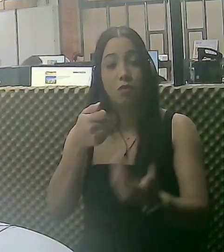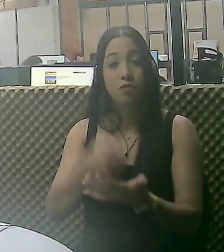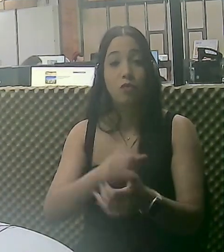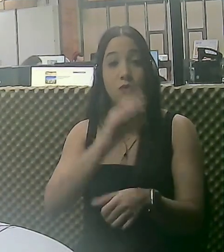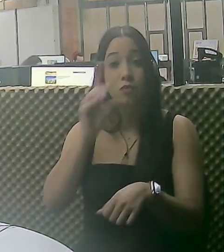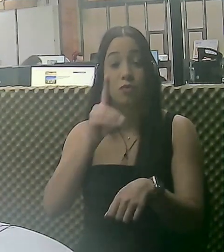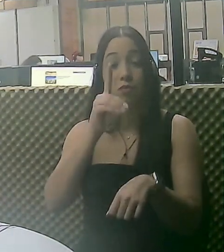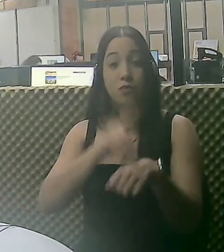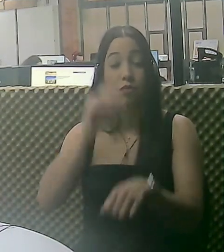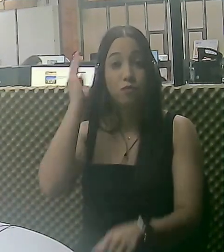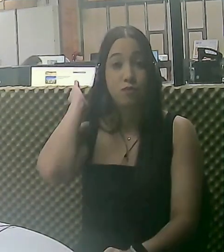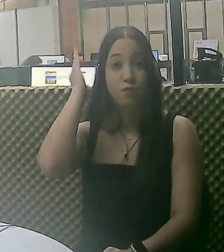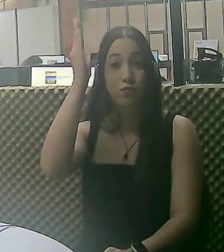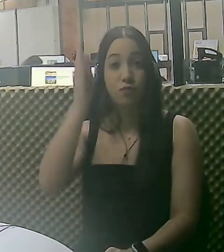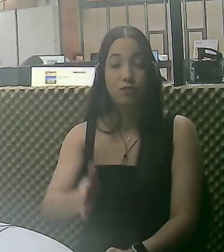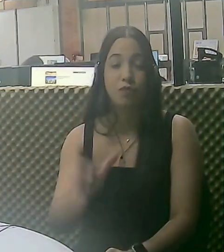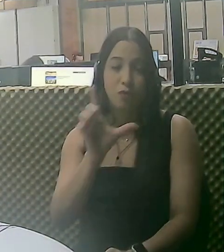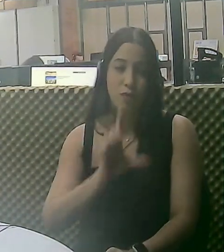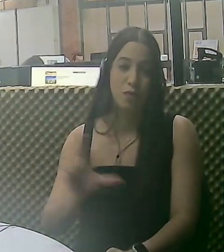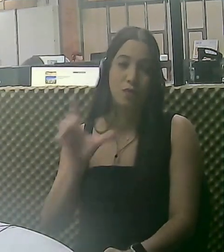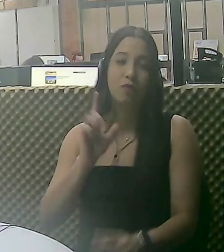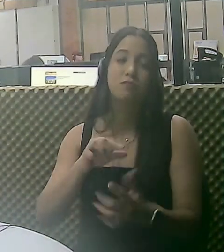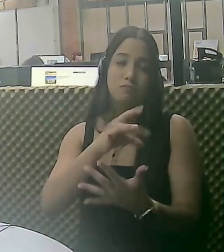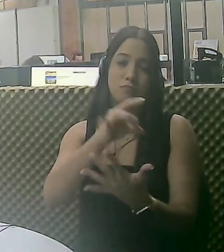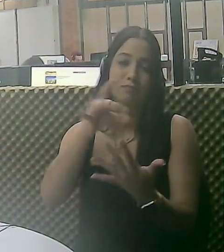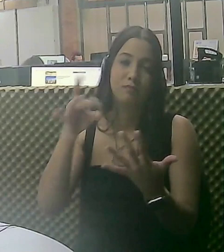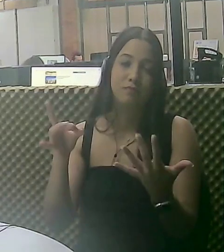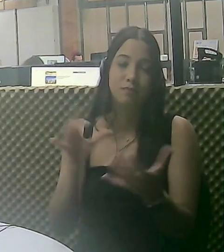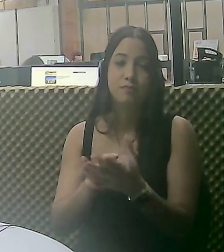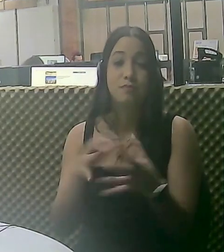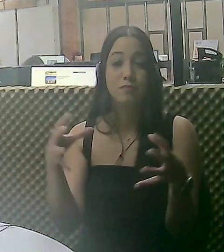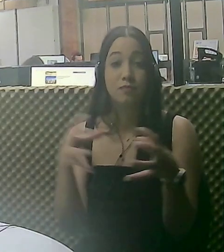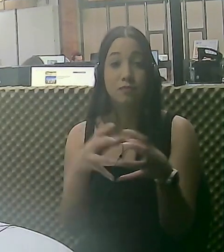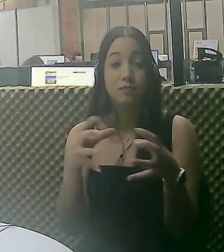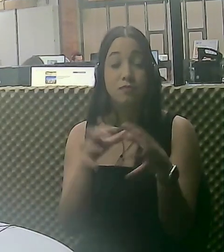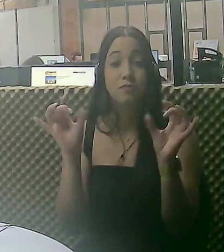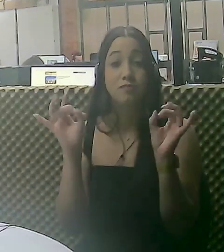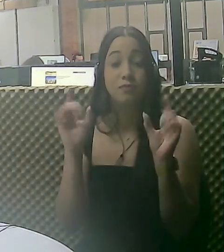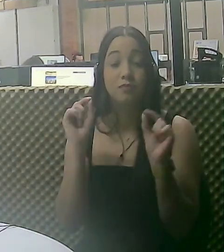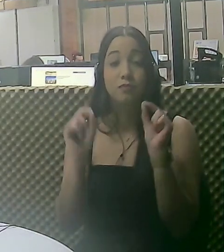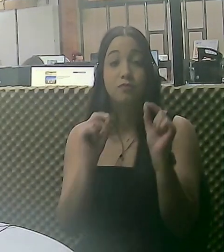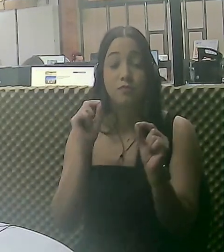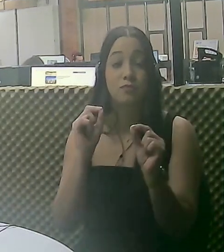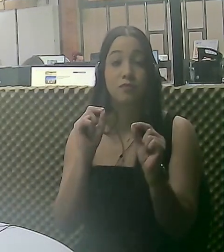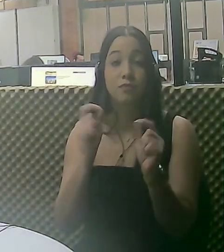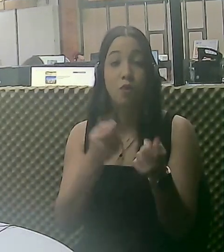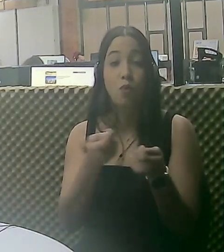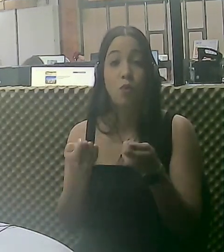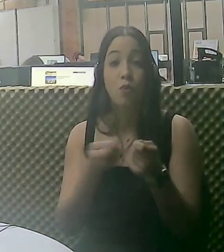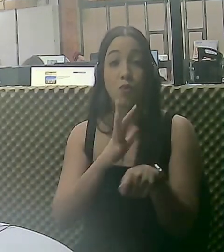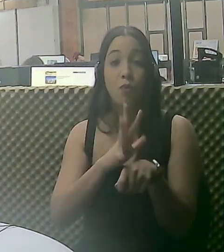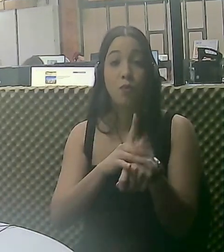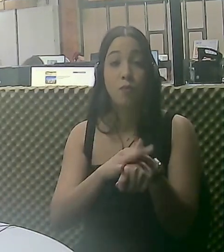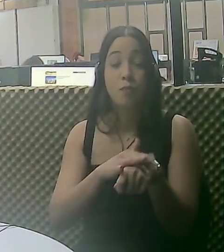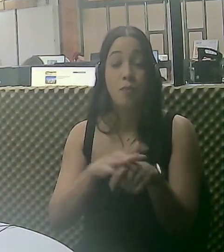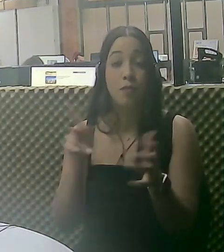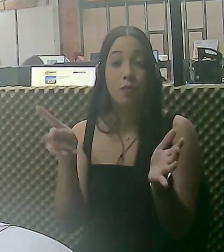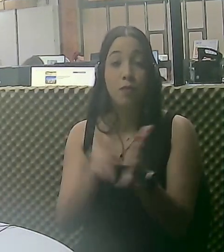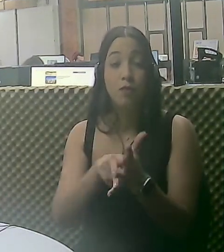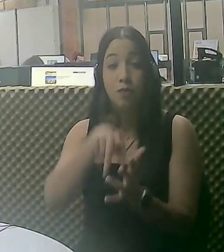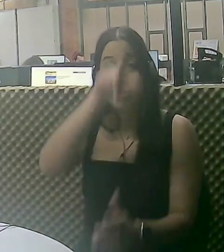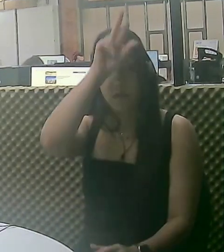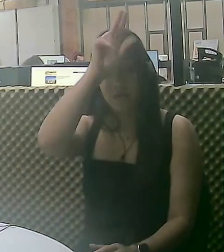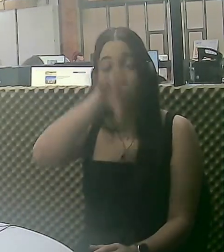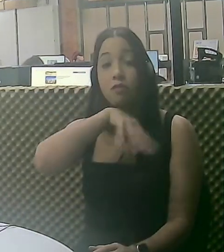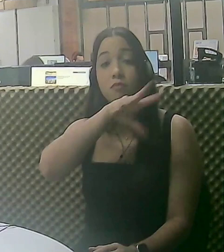aqui, o Aedes aegypti. E claro, umas outras coisinhas mais. Aqui, a especialidade deles é fazer o controle de doenças causadas por